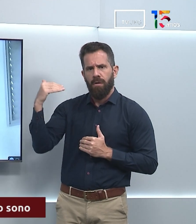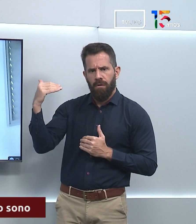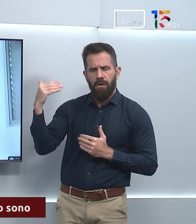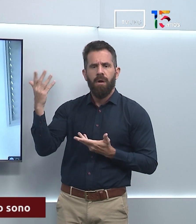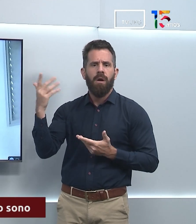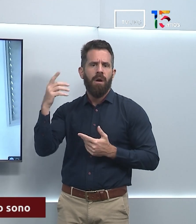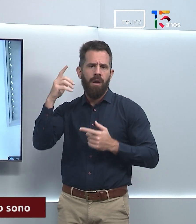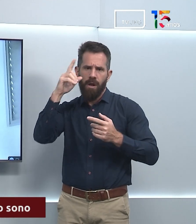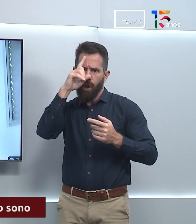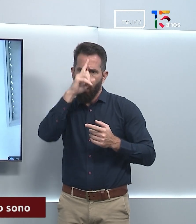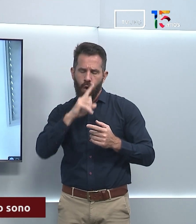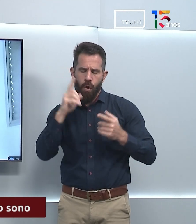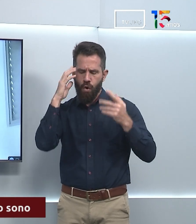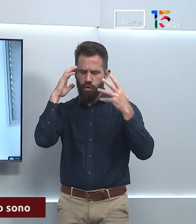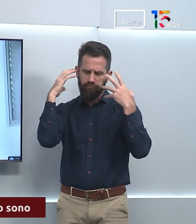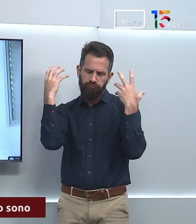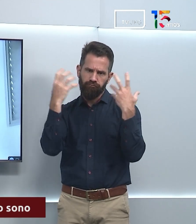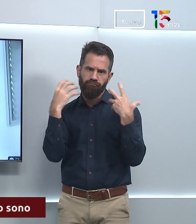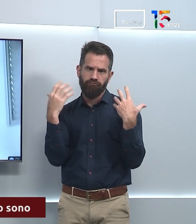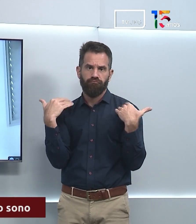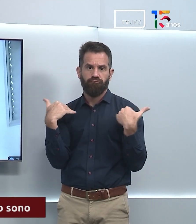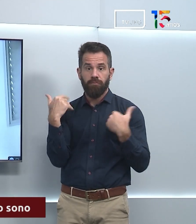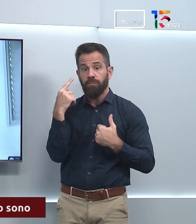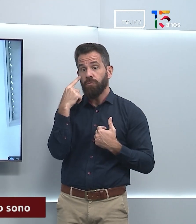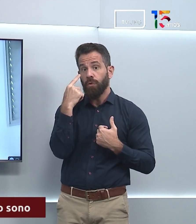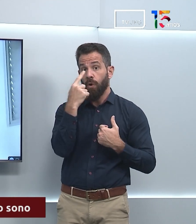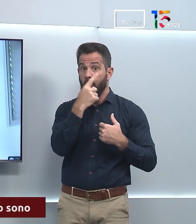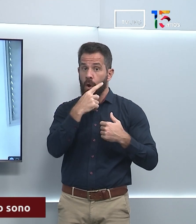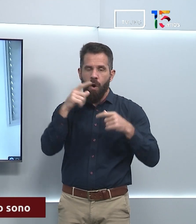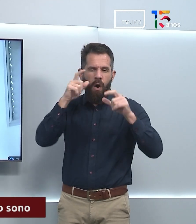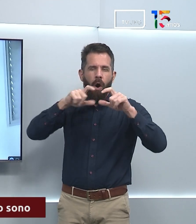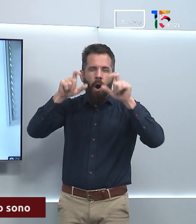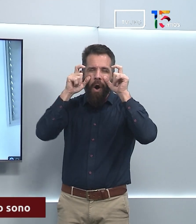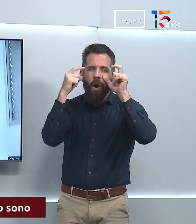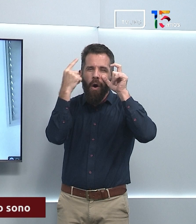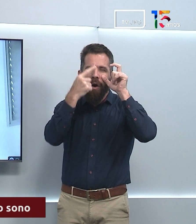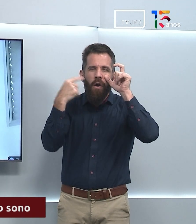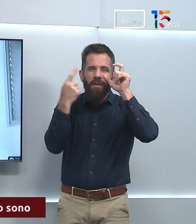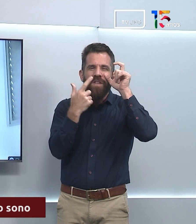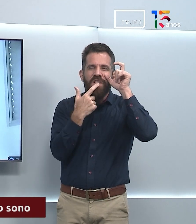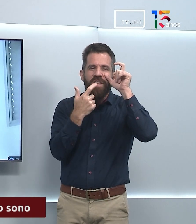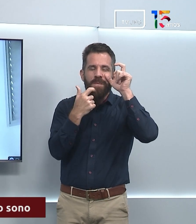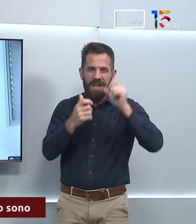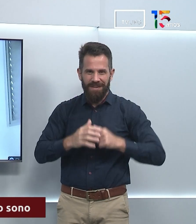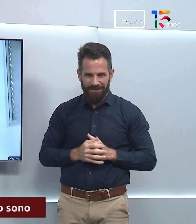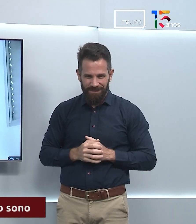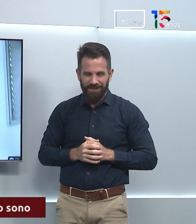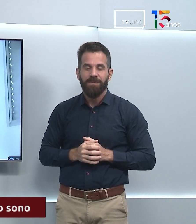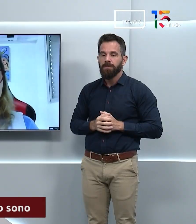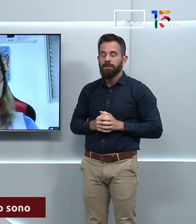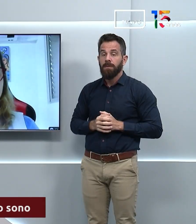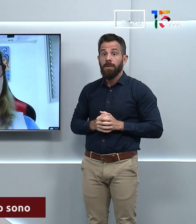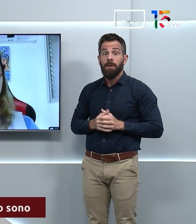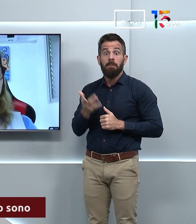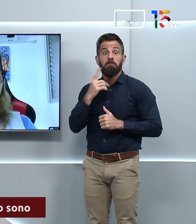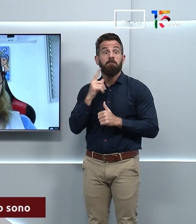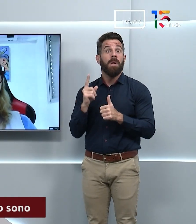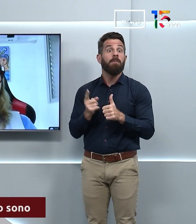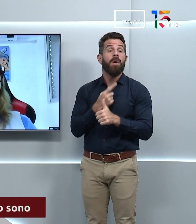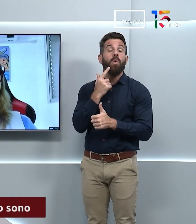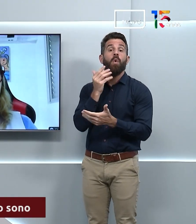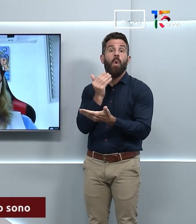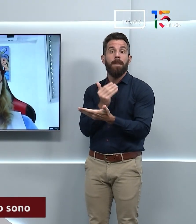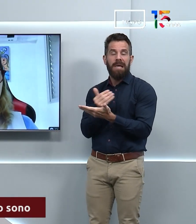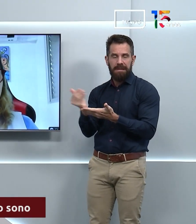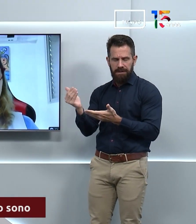um pouco encaracolados, e uso óculos vermelhos. Bom, para a gente começar, tentando responder essa questão que a gente colocou no começo,